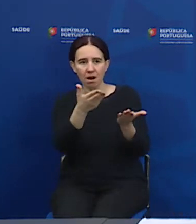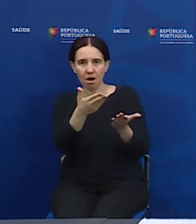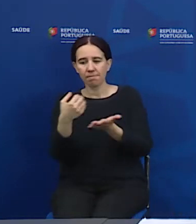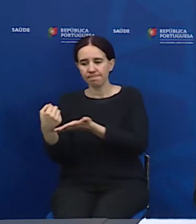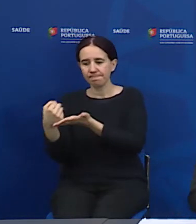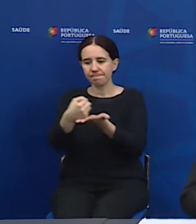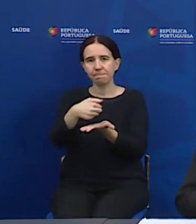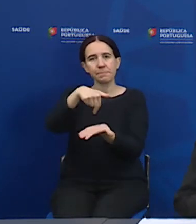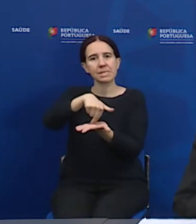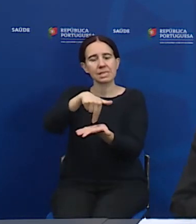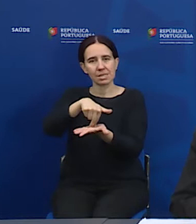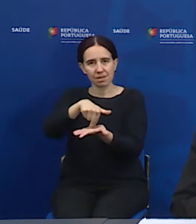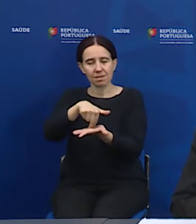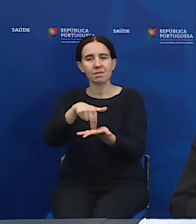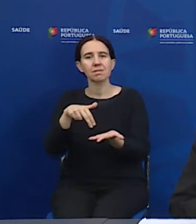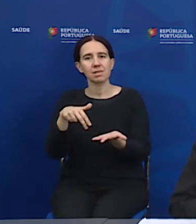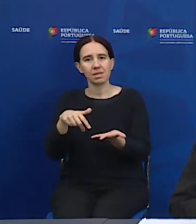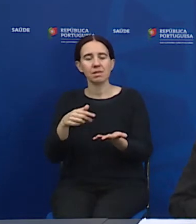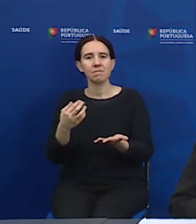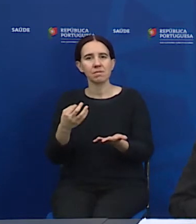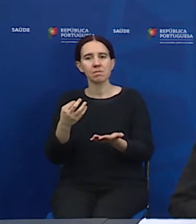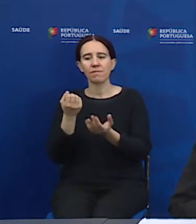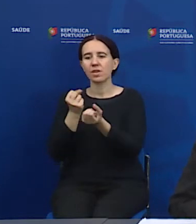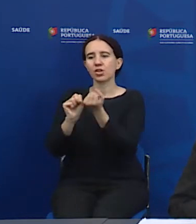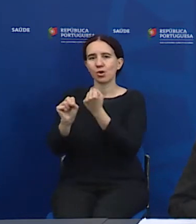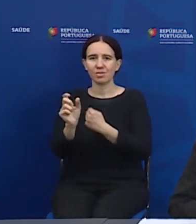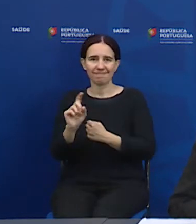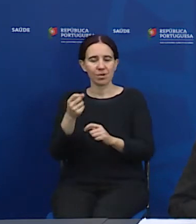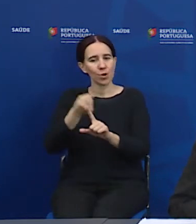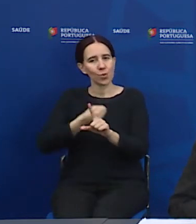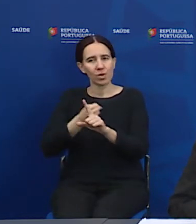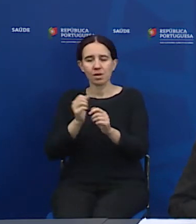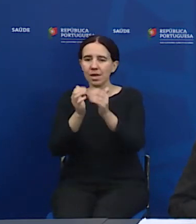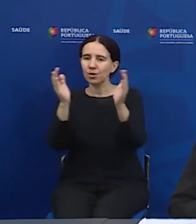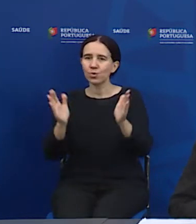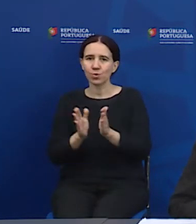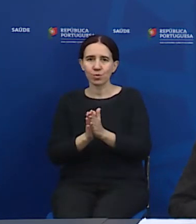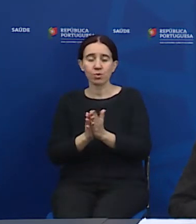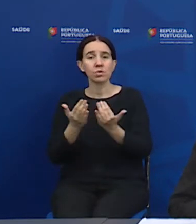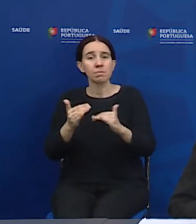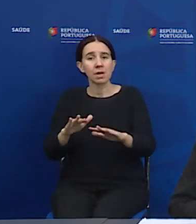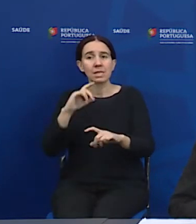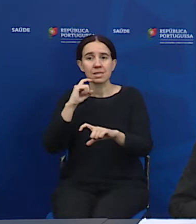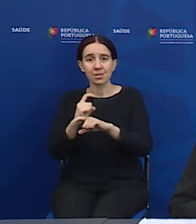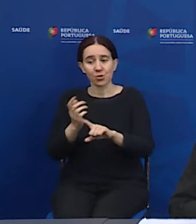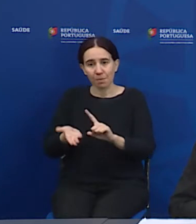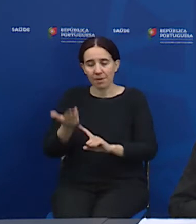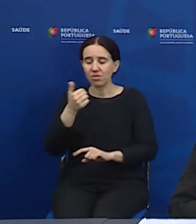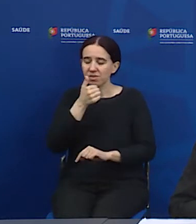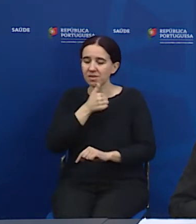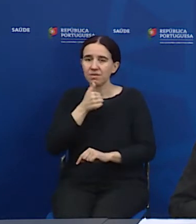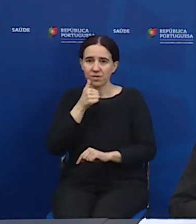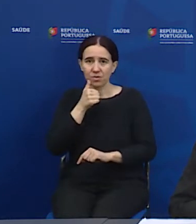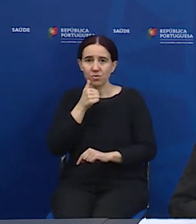de que estão presentes e não viram as costas é uma luta que é de todos mas que existe mais